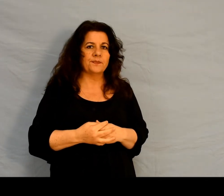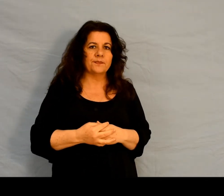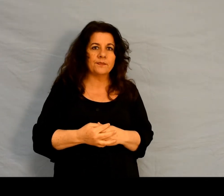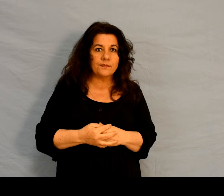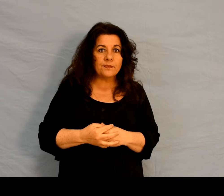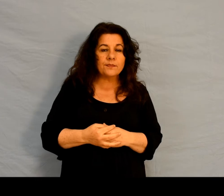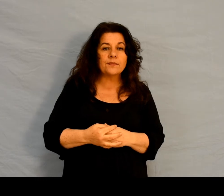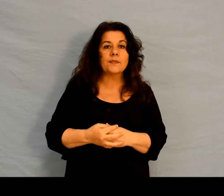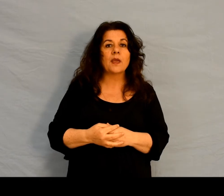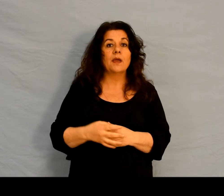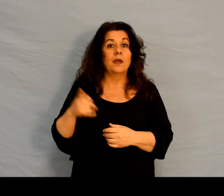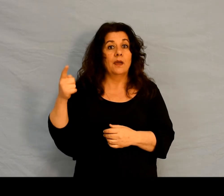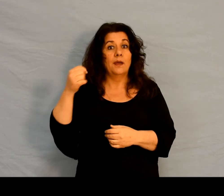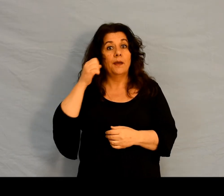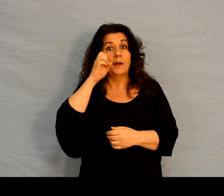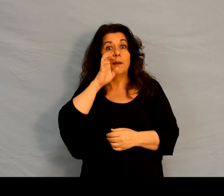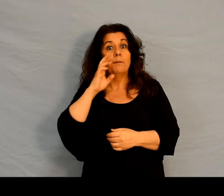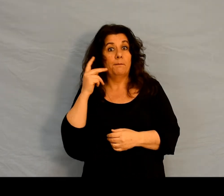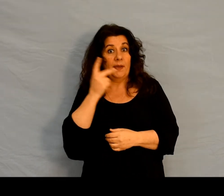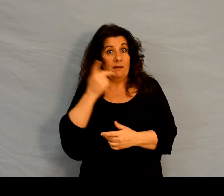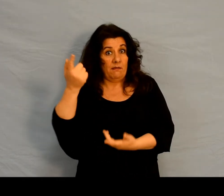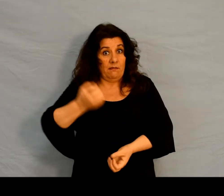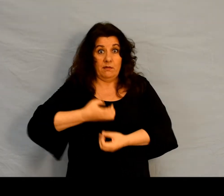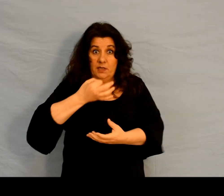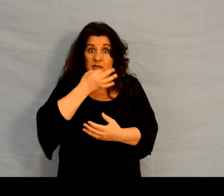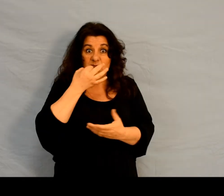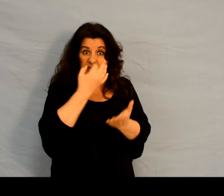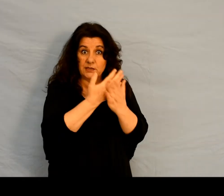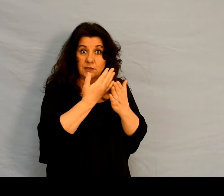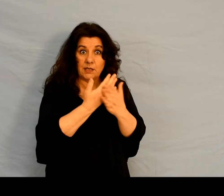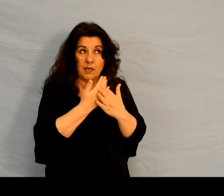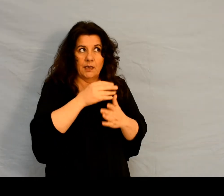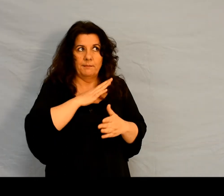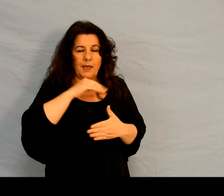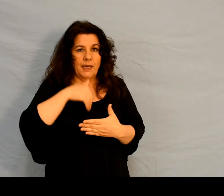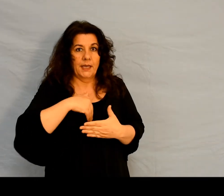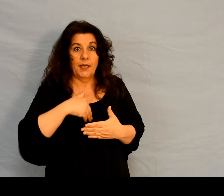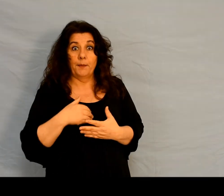Ses parents parlaient ainsi parce qu'ils avaient peur des Juifs.